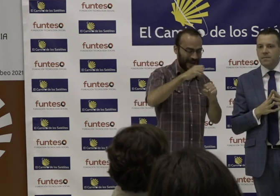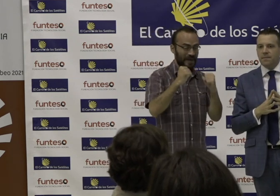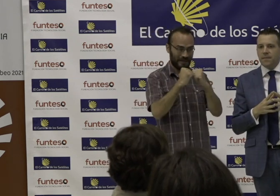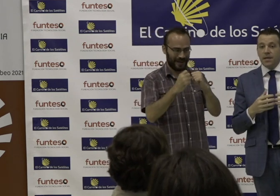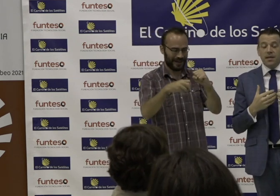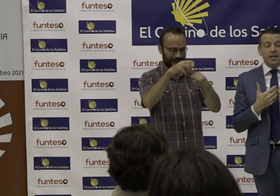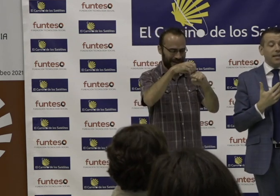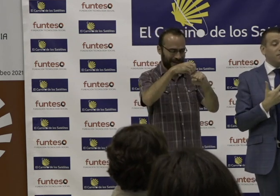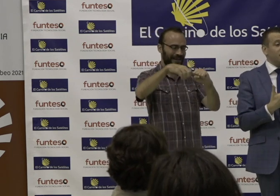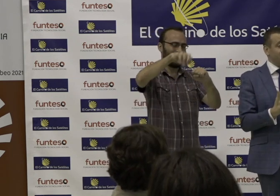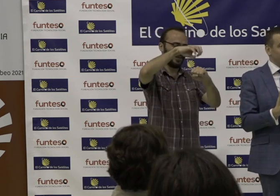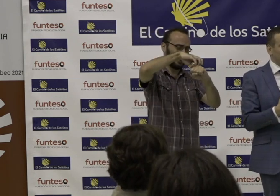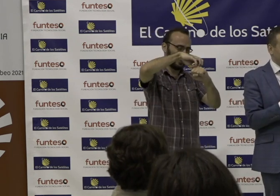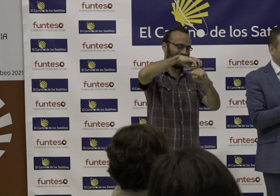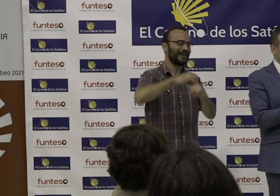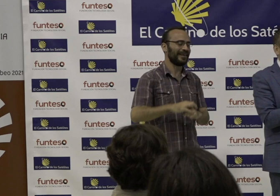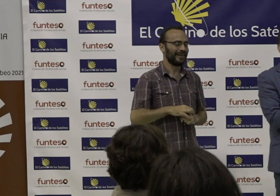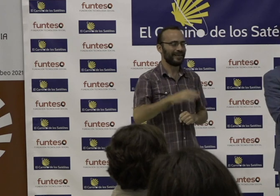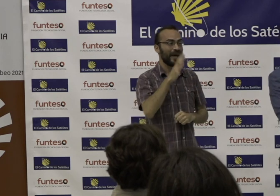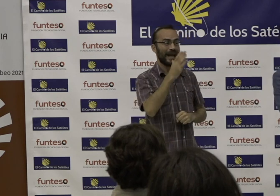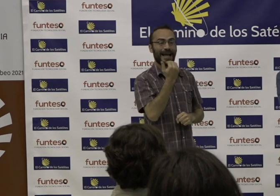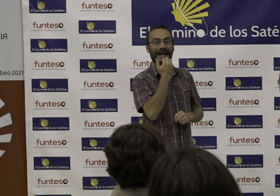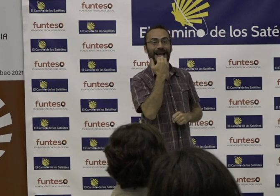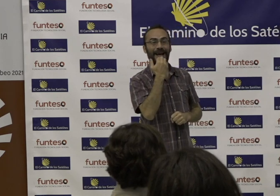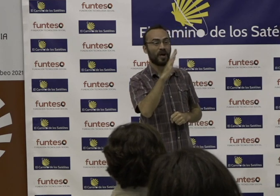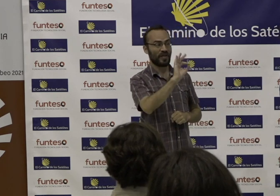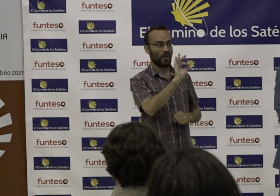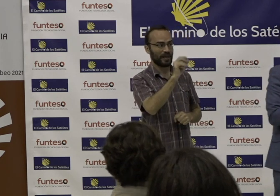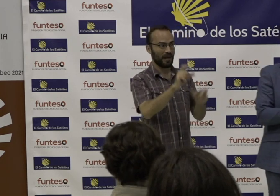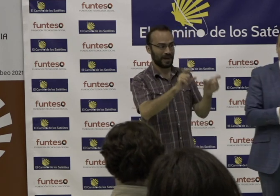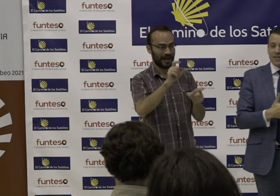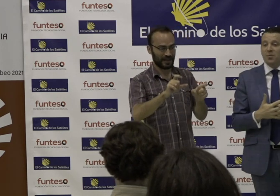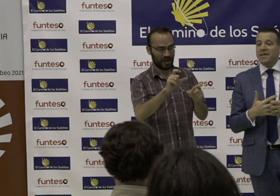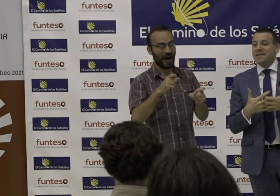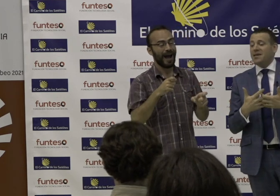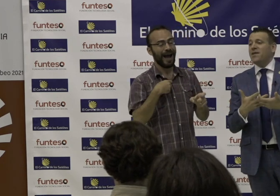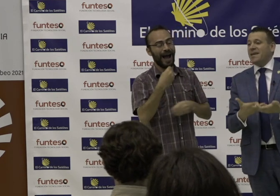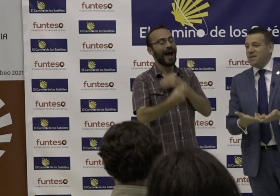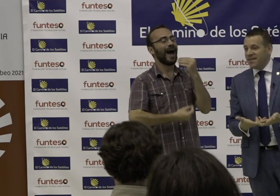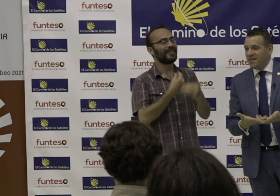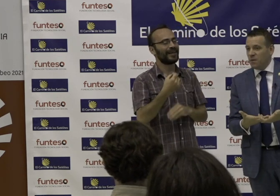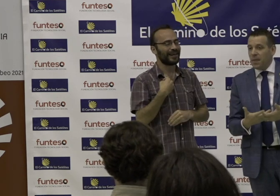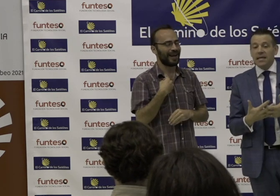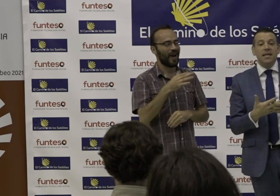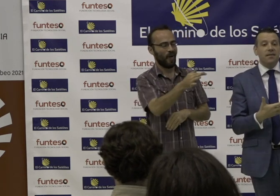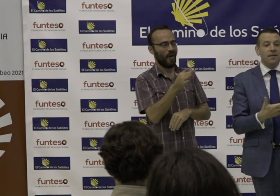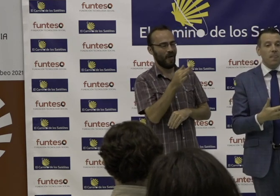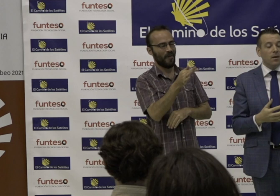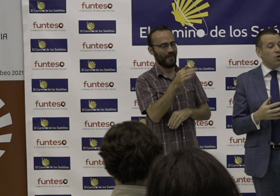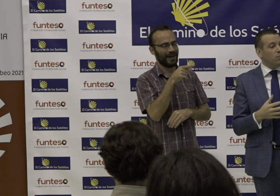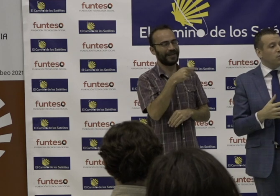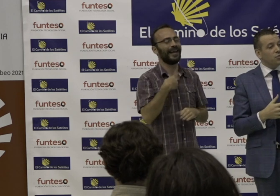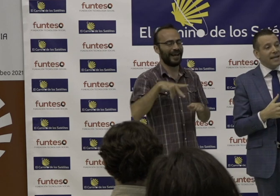póster. Y entonces dije, pues aquí si paran más de 50 personas, lo que voy a es compartir ya una herramienta. ¿Y qué